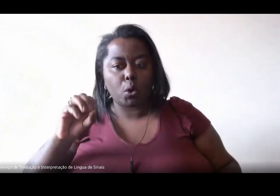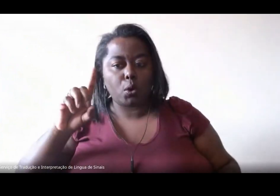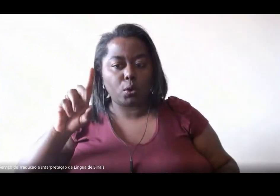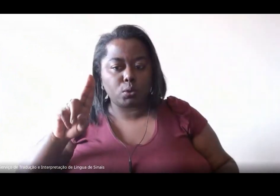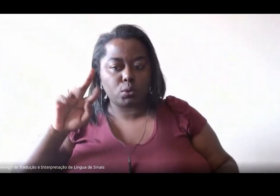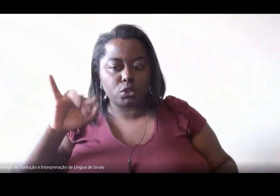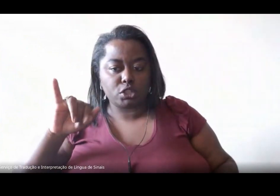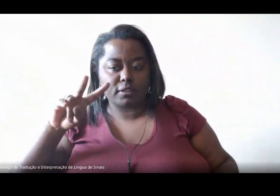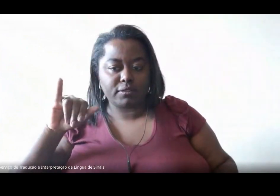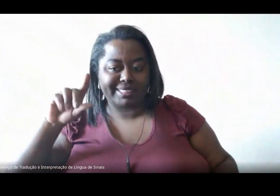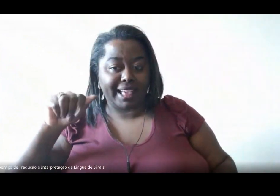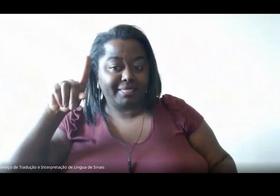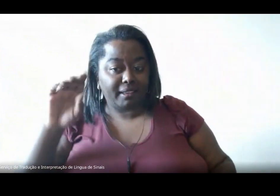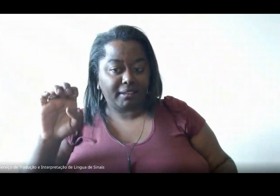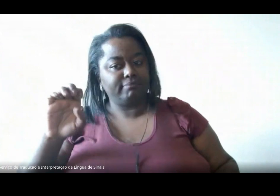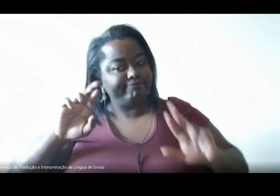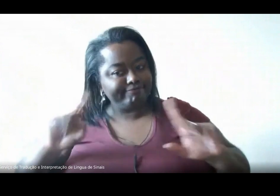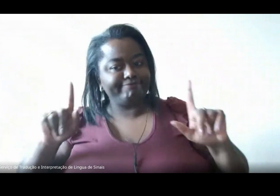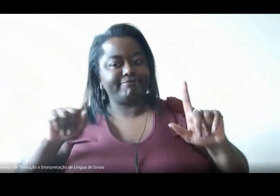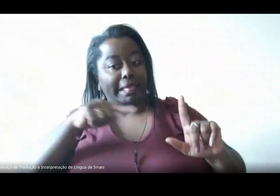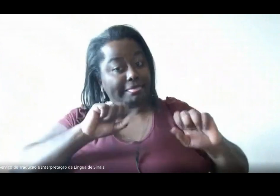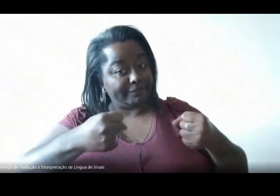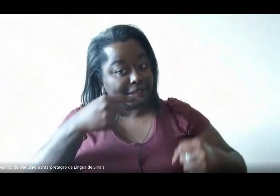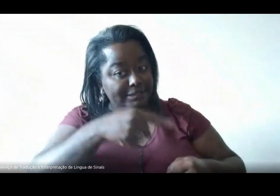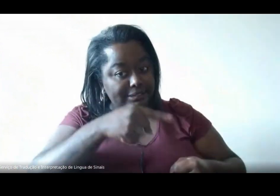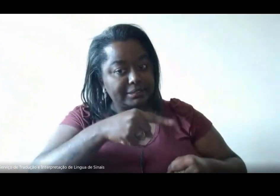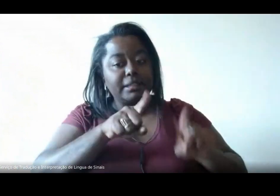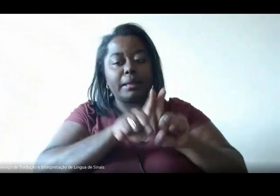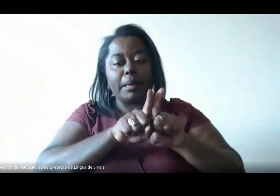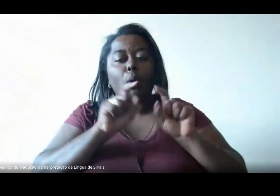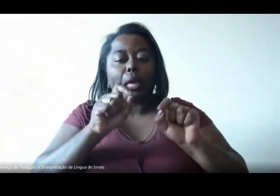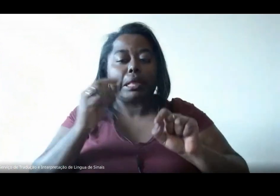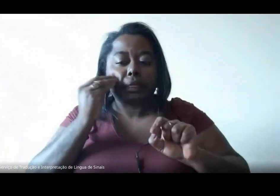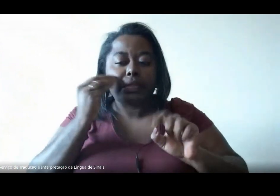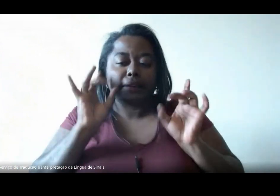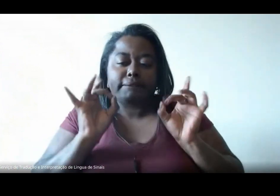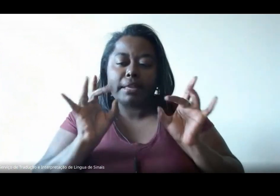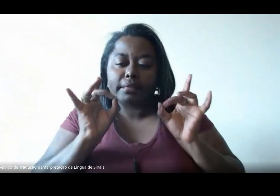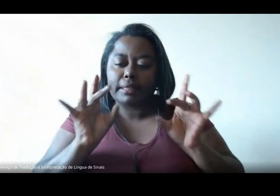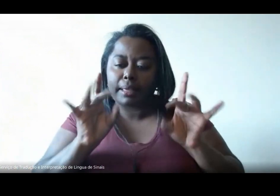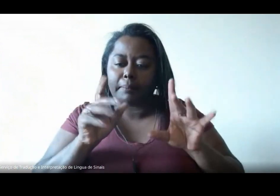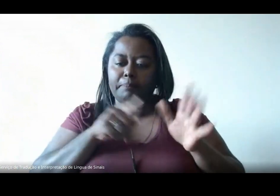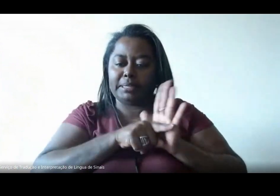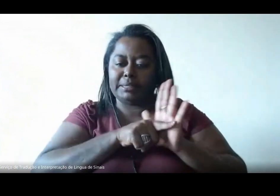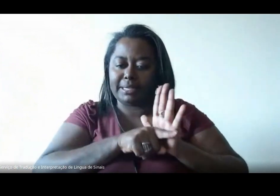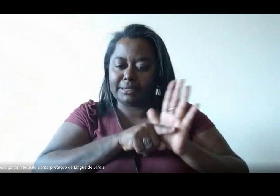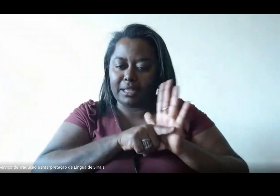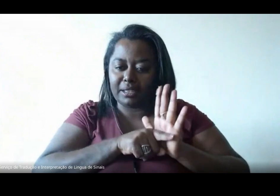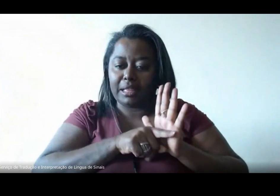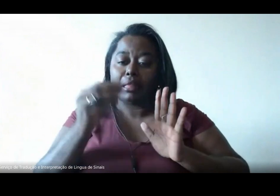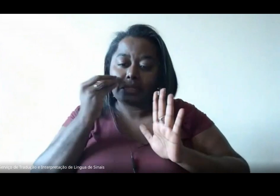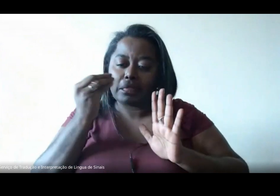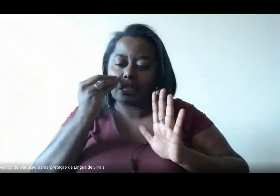apoia em, por exemplo, tentar vender pesquisas, tentar fazer com que as